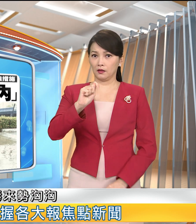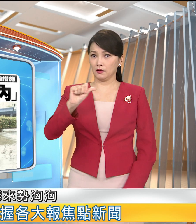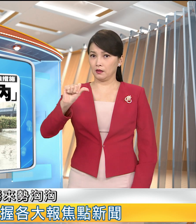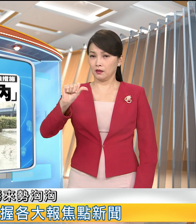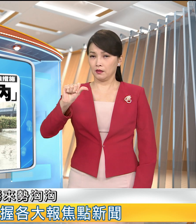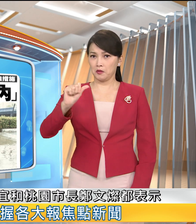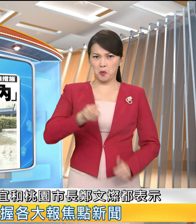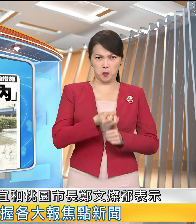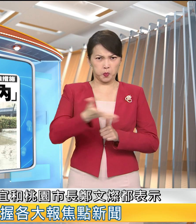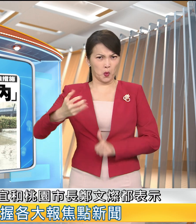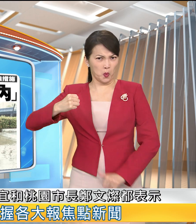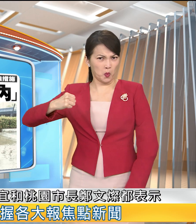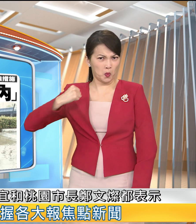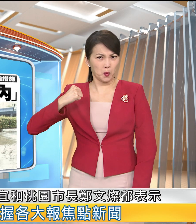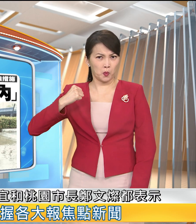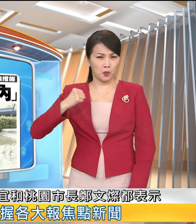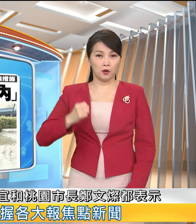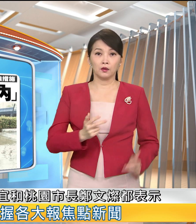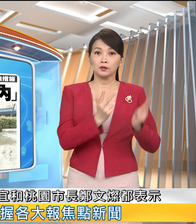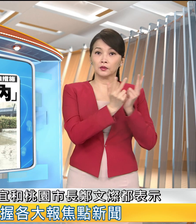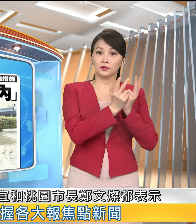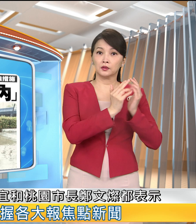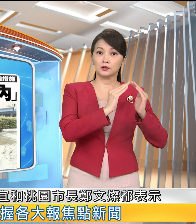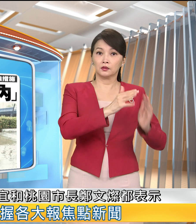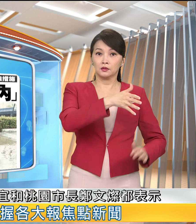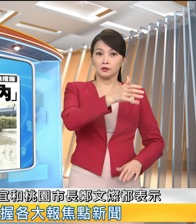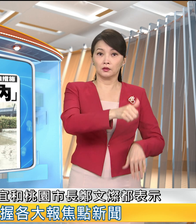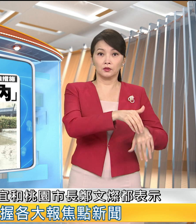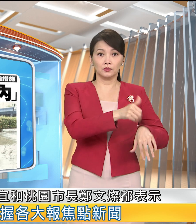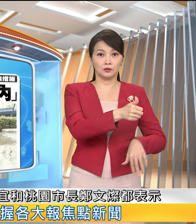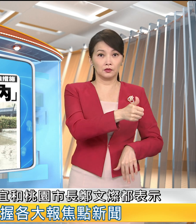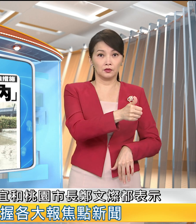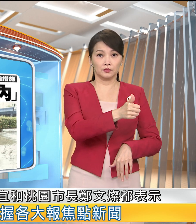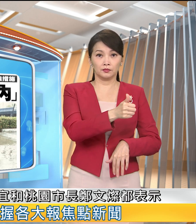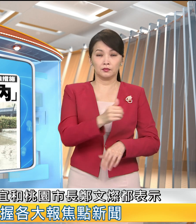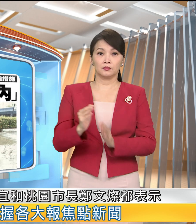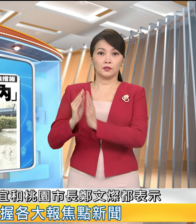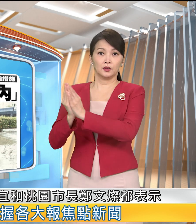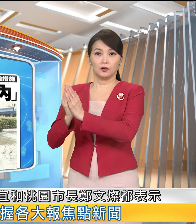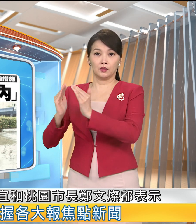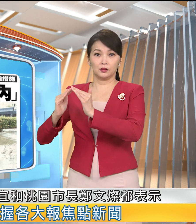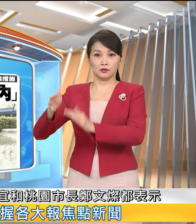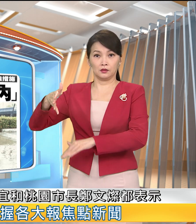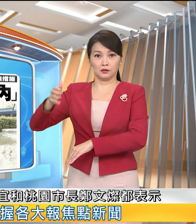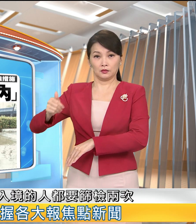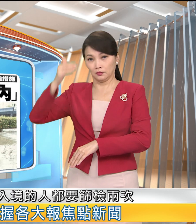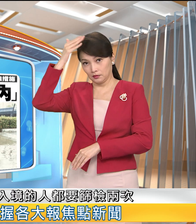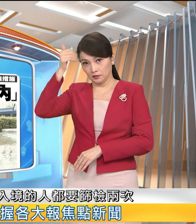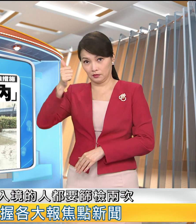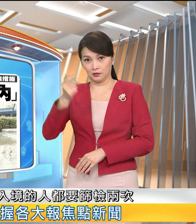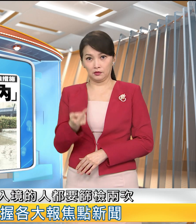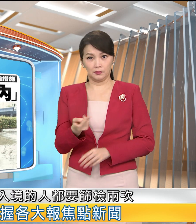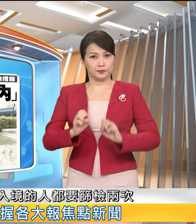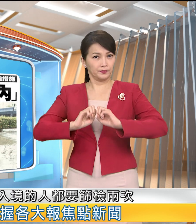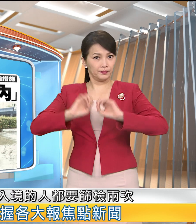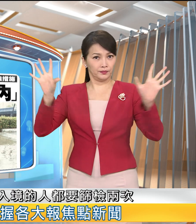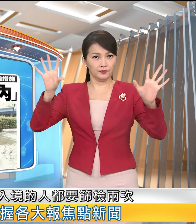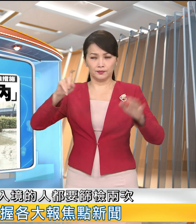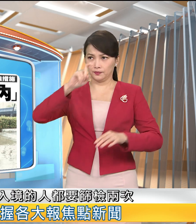汹。新北市长侯友宜和桃园市长郑文灿都表示，希望任何国家入